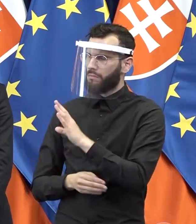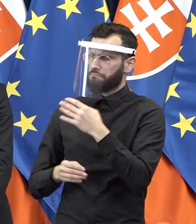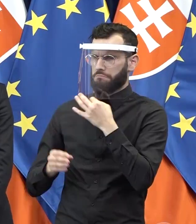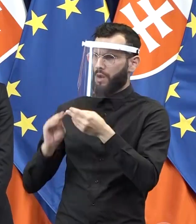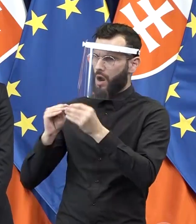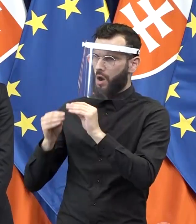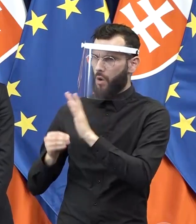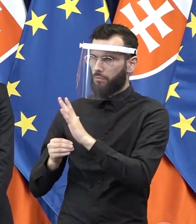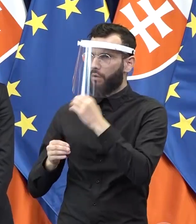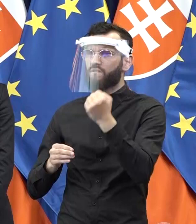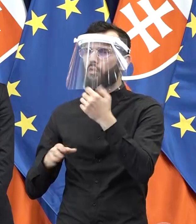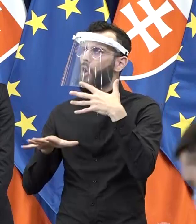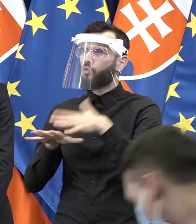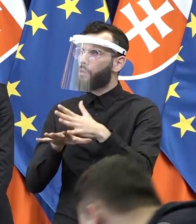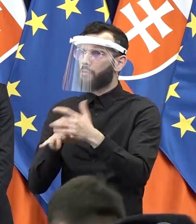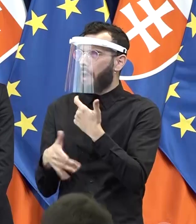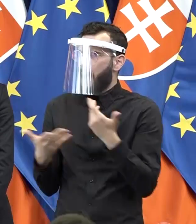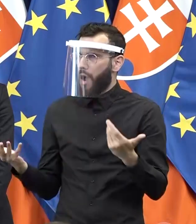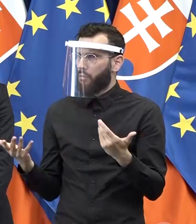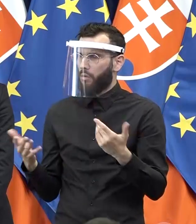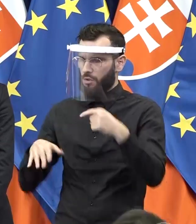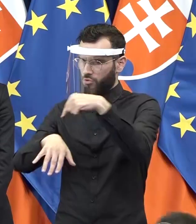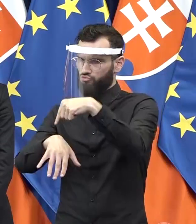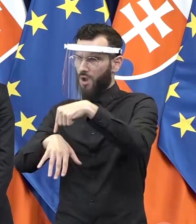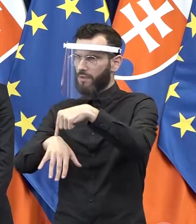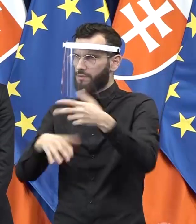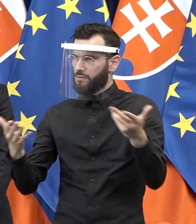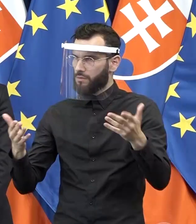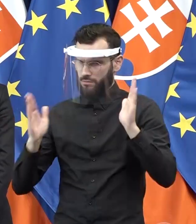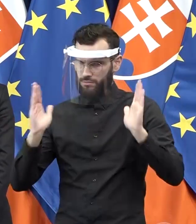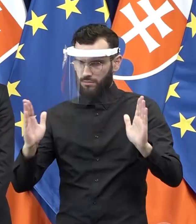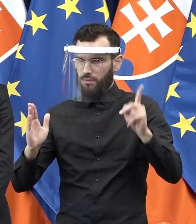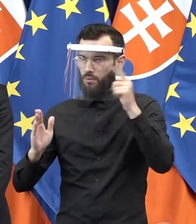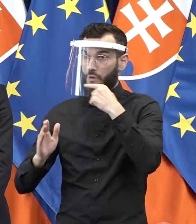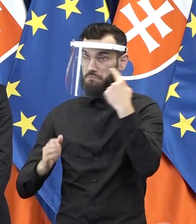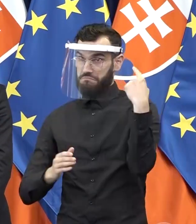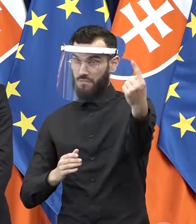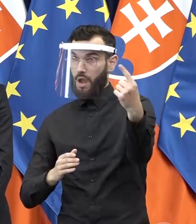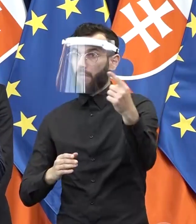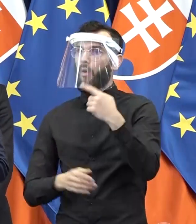fungovať kontrola tých návštevných hodín. znamená, tie reťazce, treba bude to na nich,